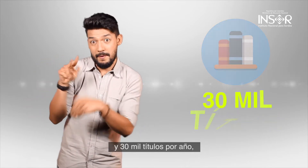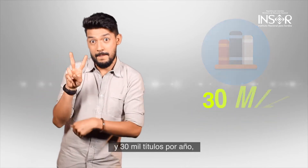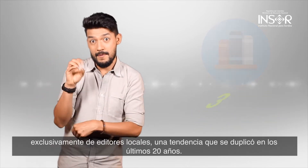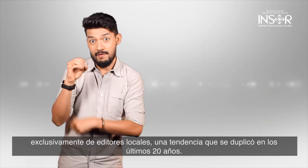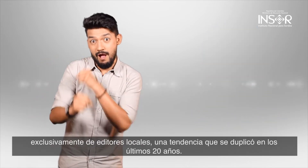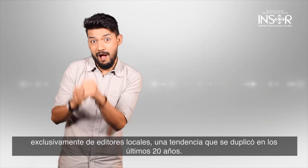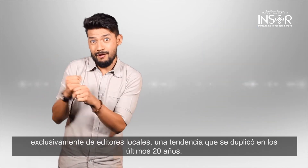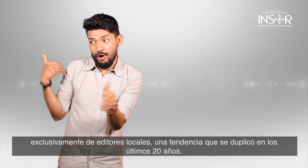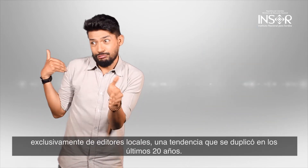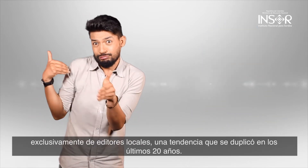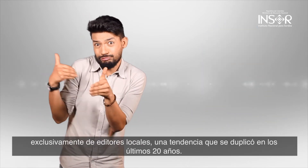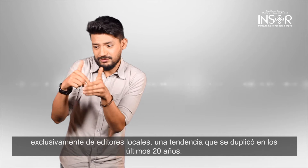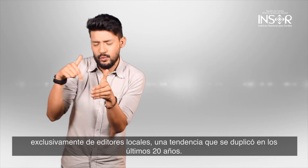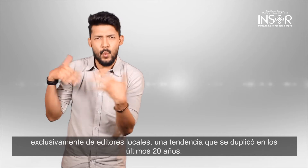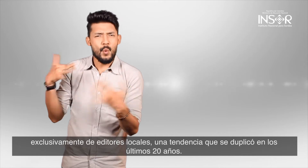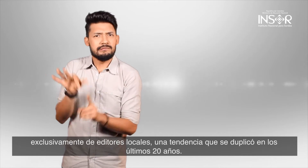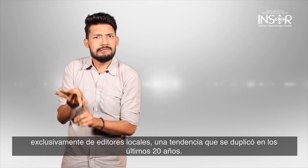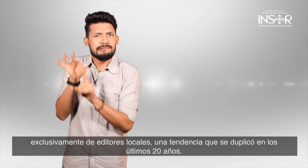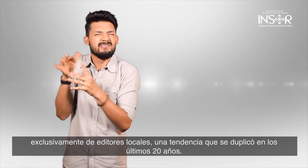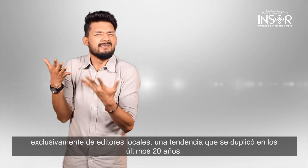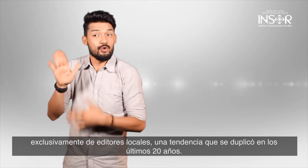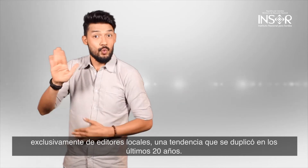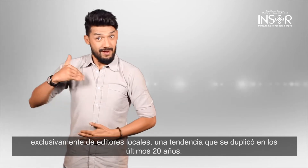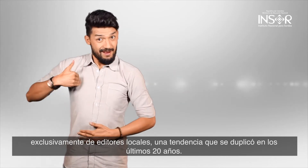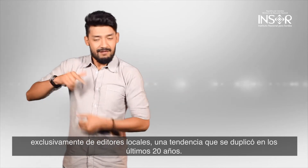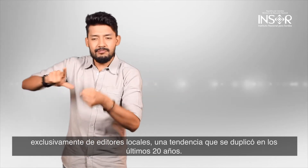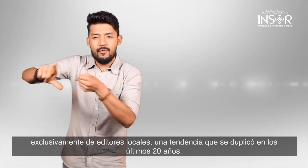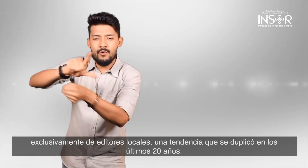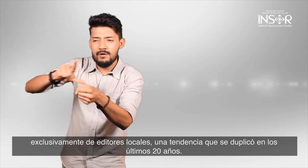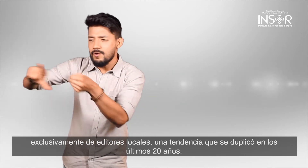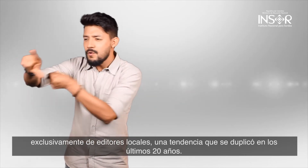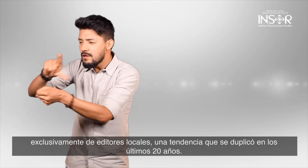exclusivamente editores locales una tendencia que se duplicó en los últimos 20 años